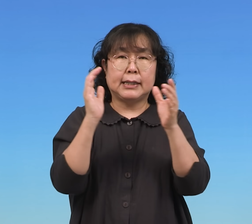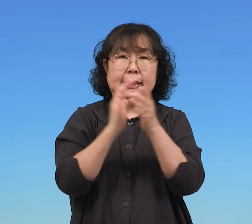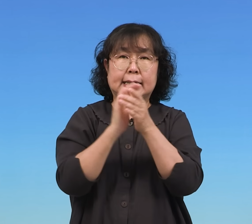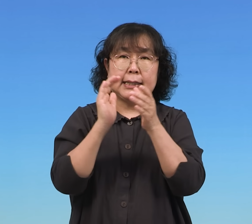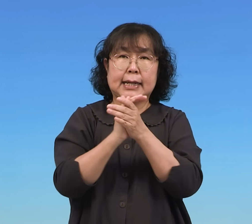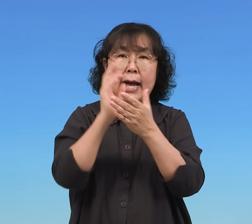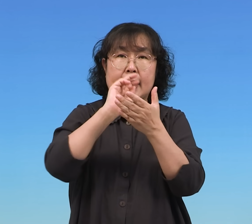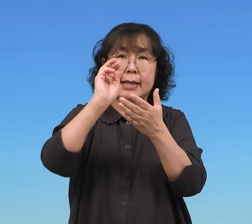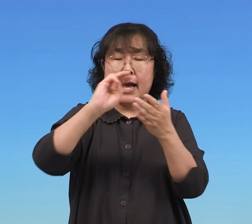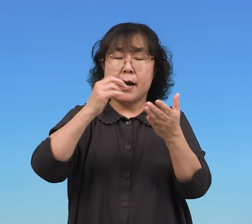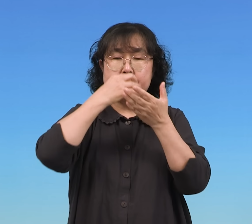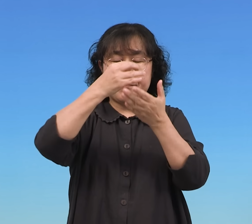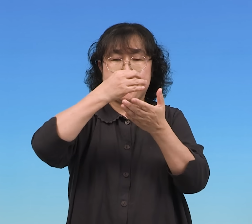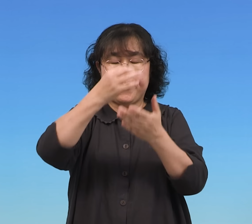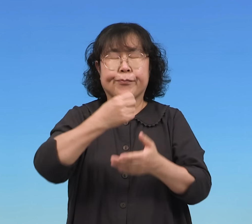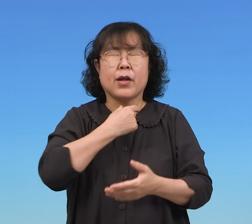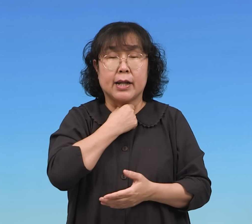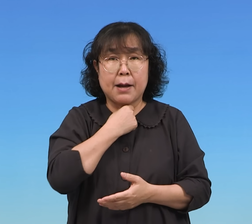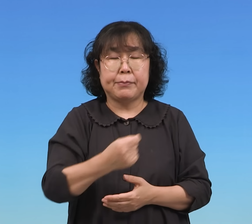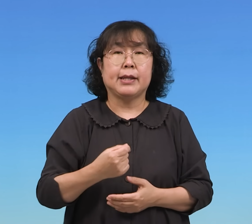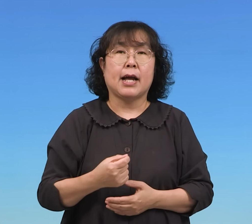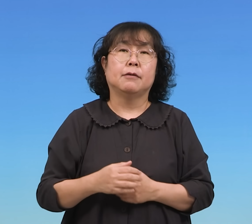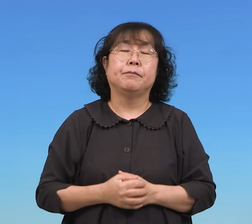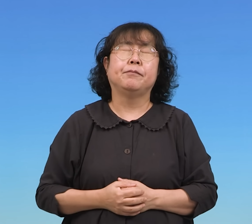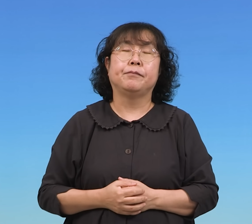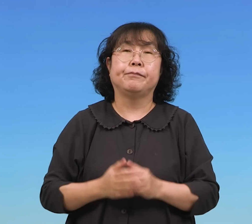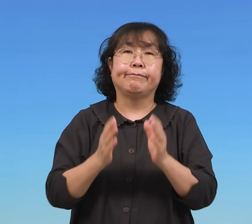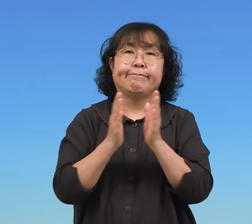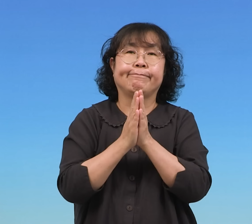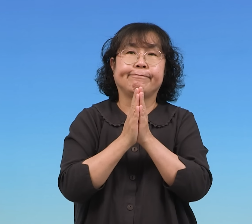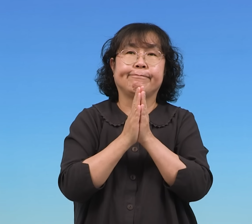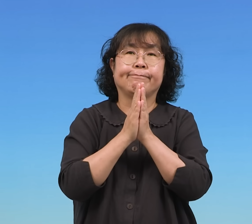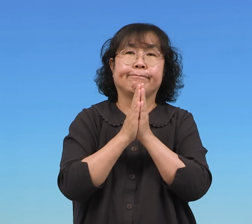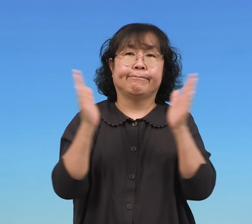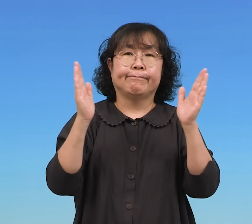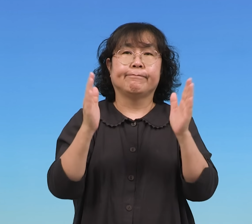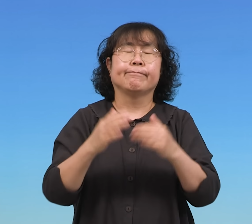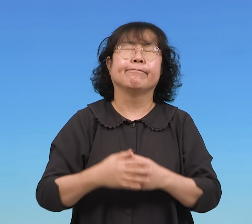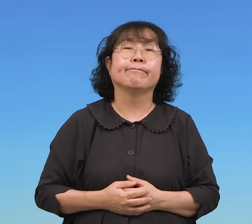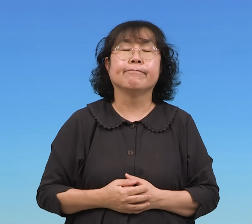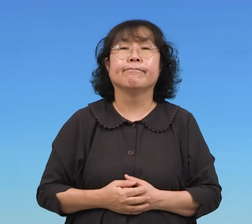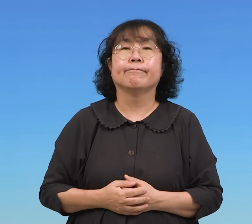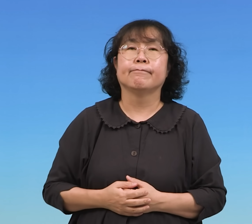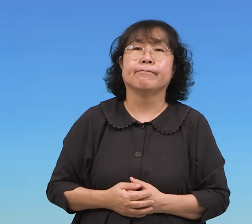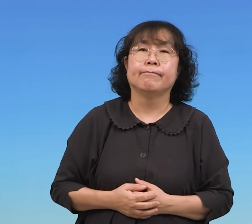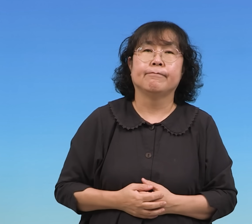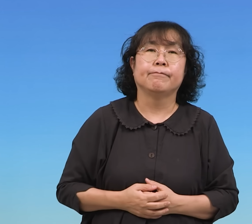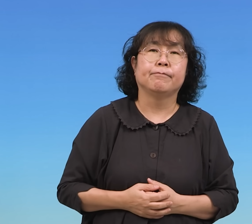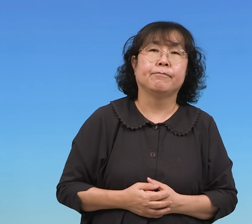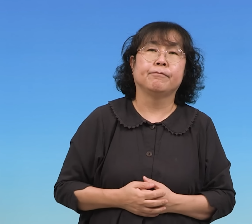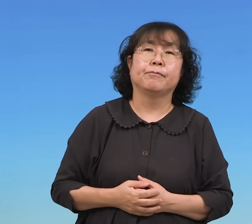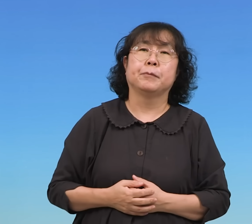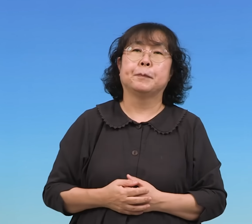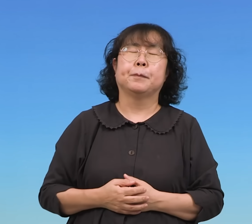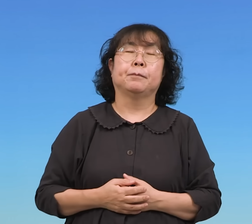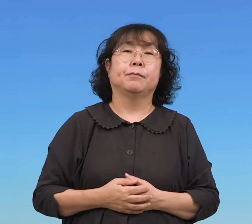한번 불러보기 원합니다. 힘들고 지쳐 낭망하고 넘어져, 이 한계 상황을 주님 앞에